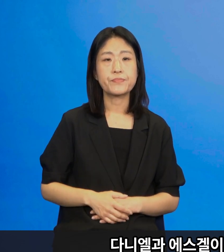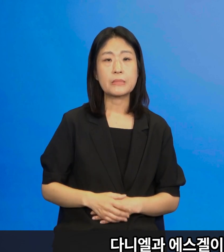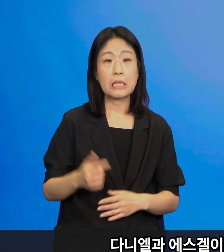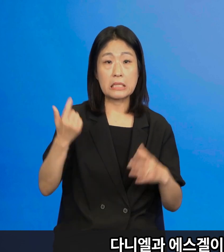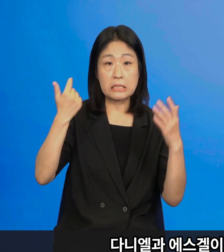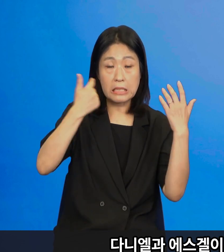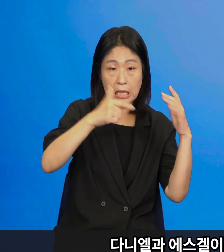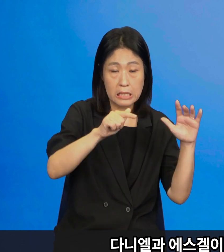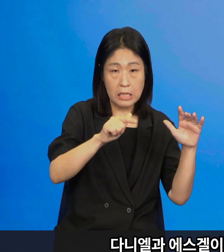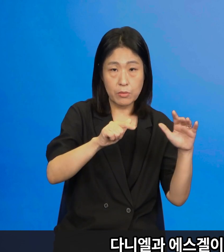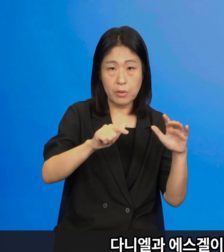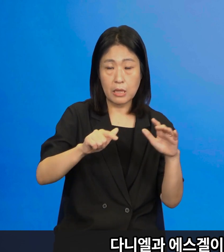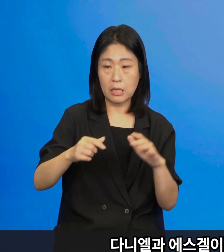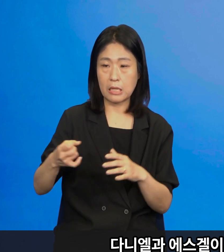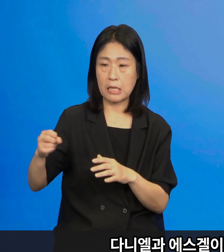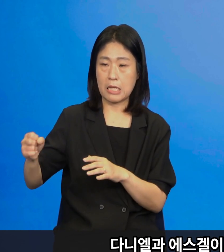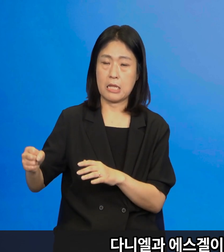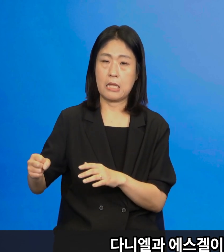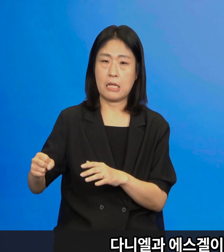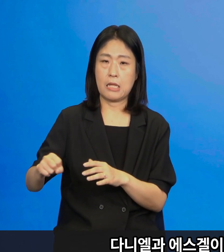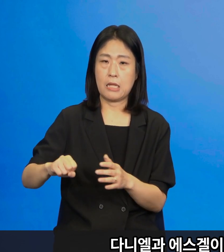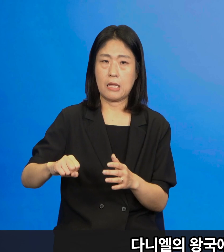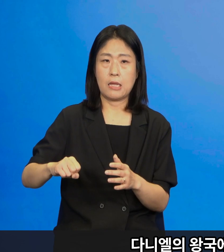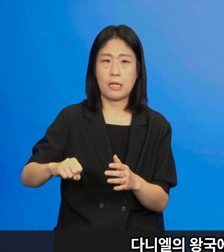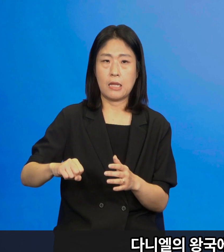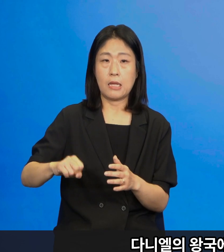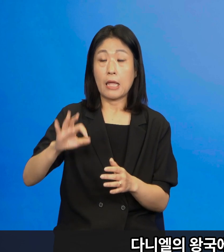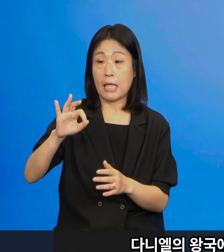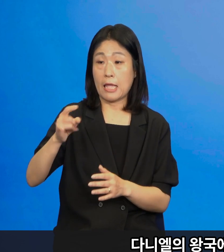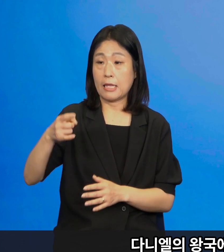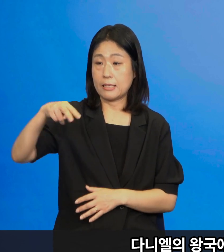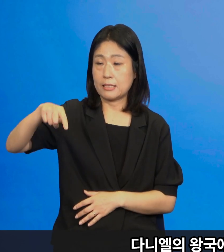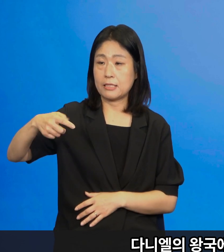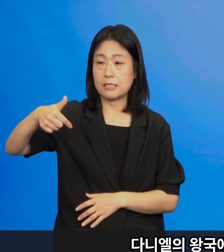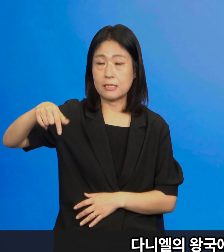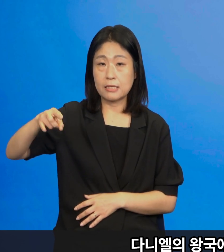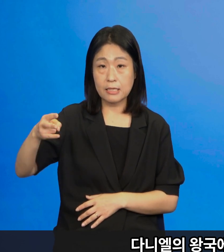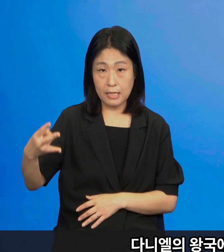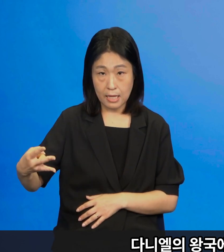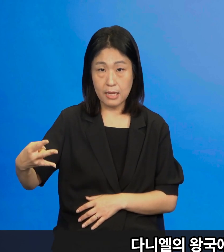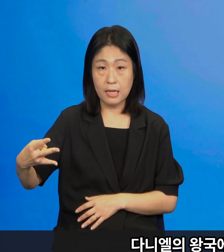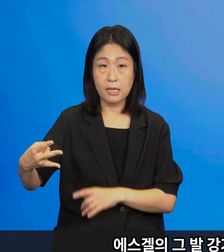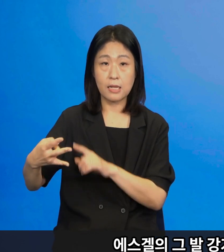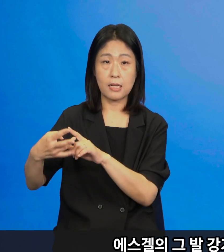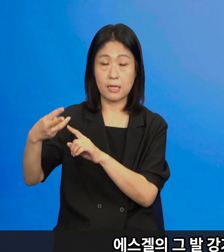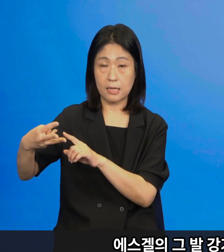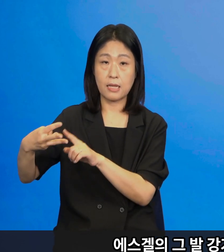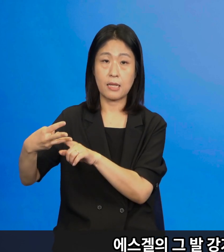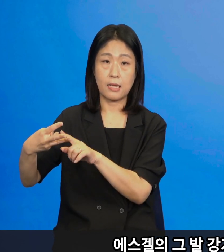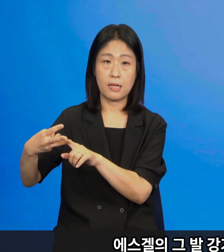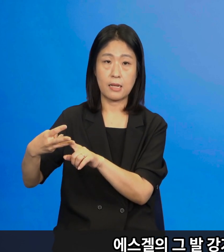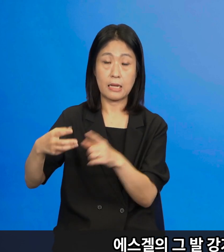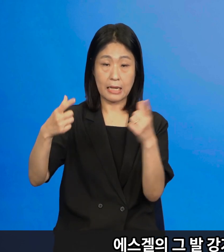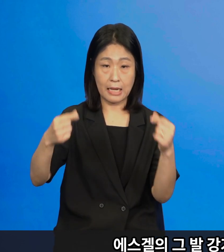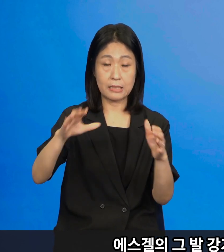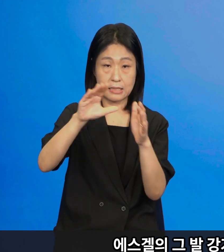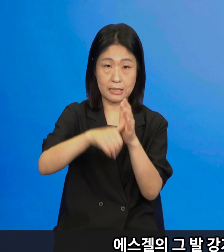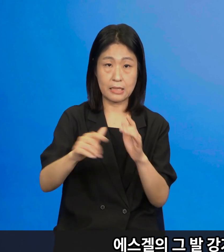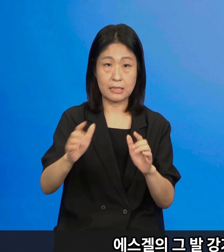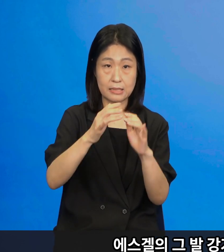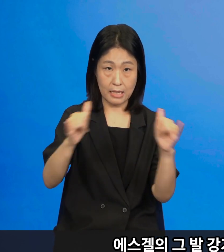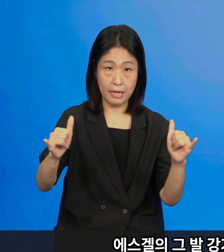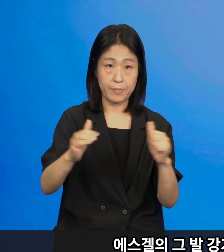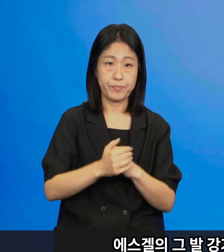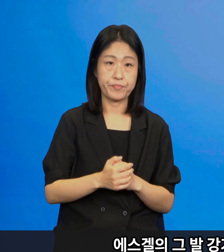다니엘과 에스겔이 동시대 사람이었거든요. 다니엘의 왕궁에 있기를 원하십니까? 에스겔의 그 발